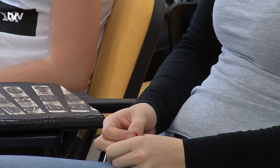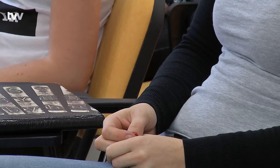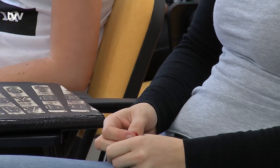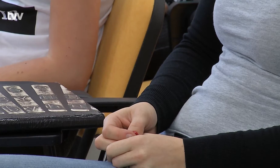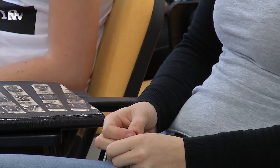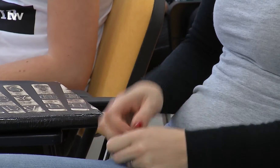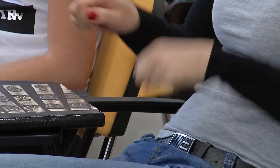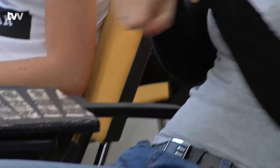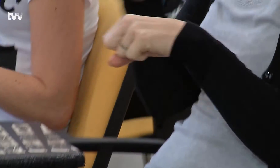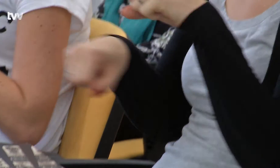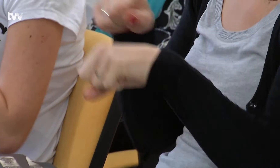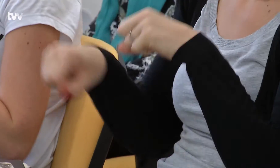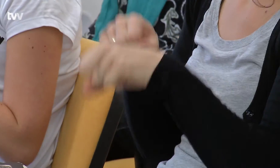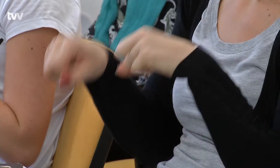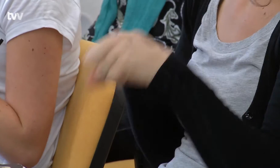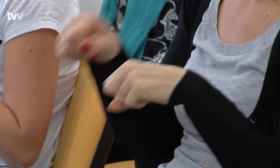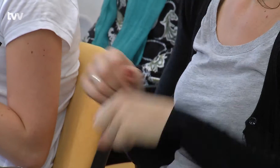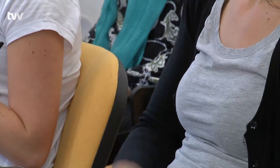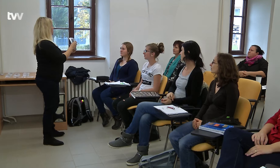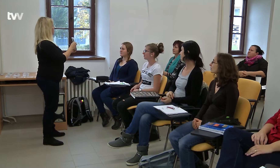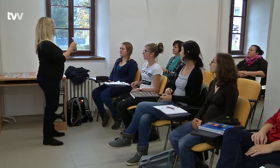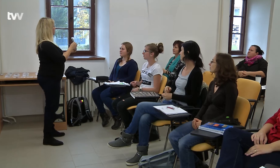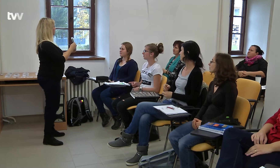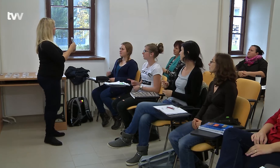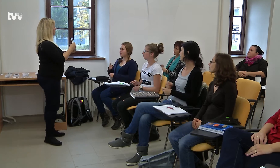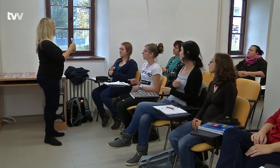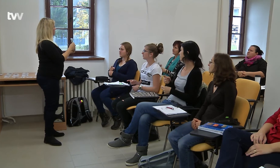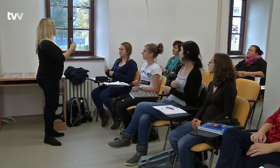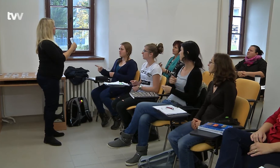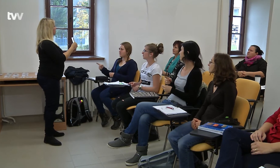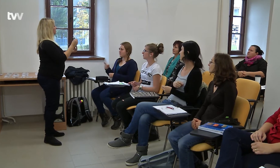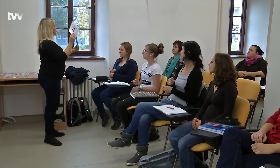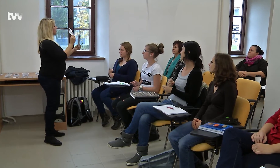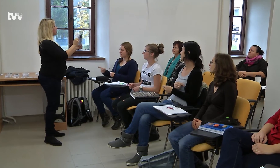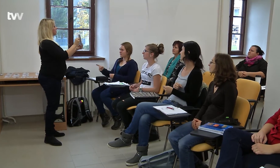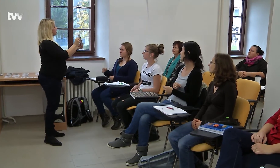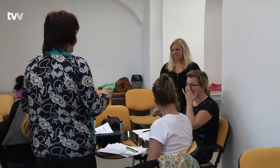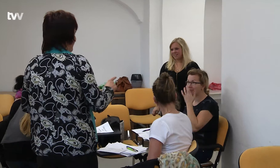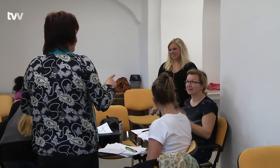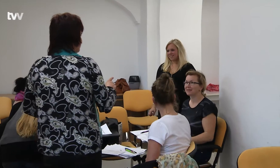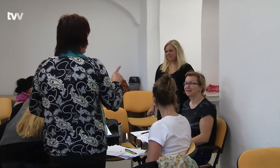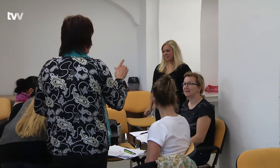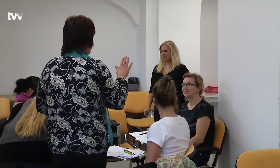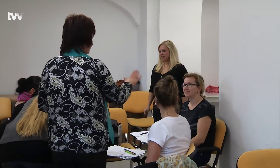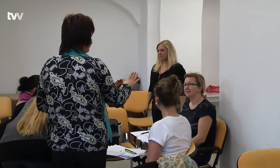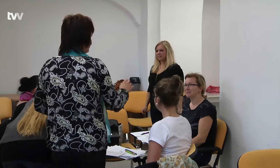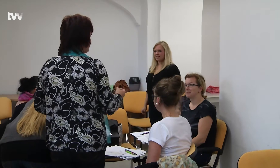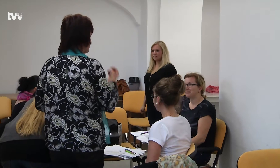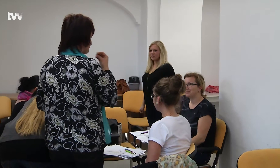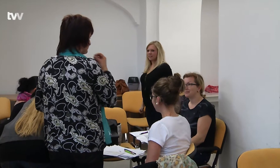V první části kurzu se účastníci věnují opakování pomocí her, například předvádějí restauraci nebo soutěží při různých kvízech. Jde